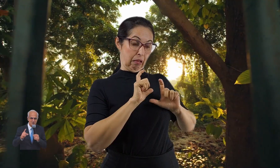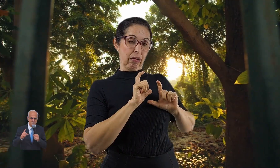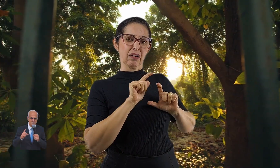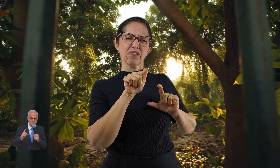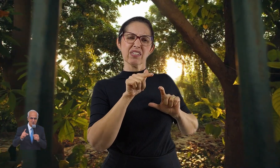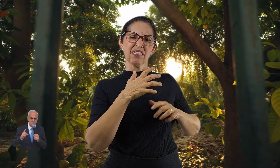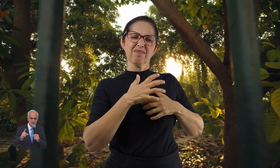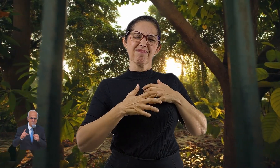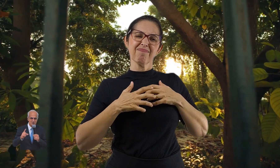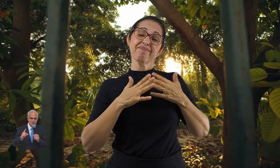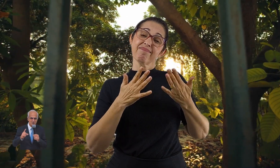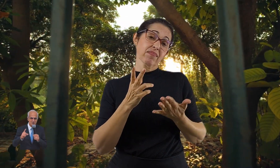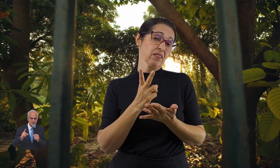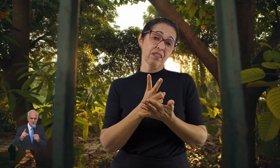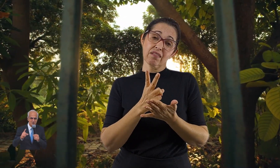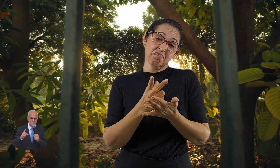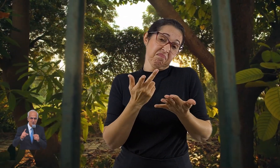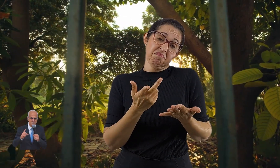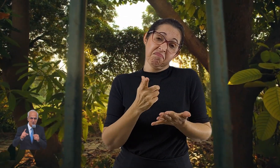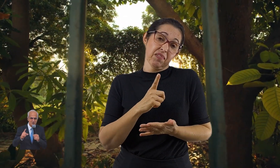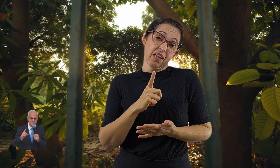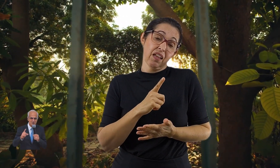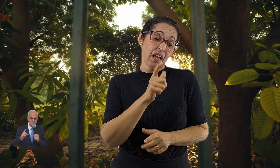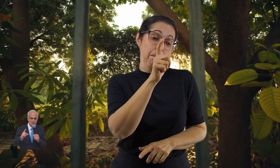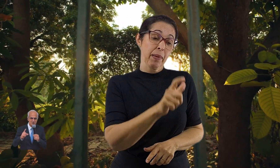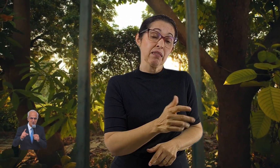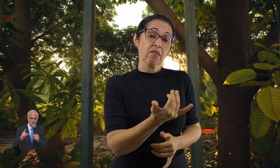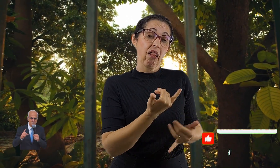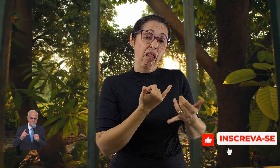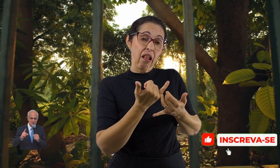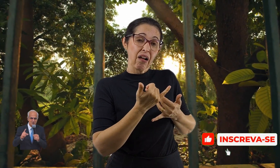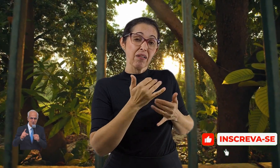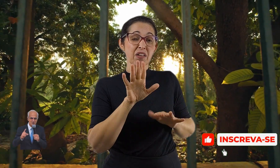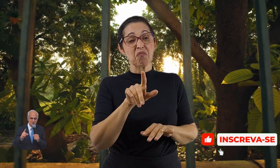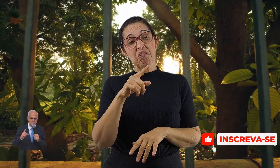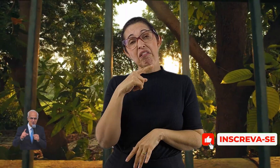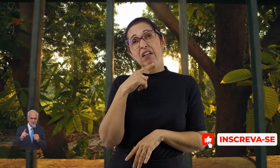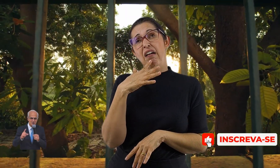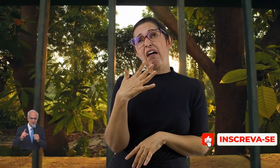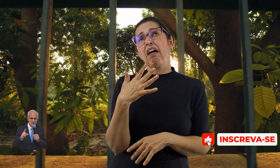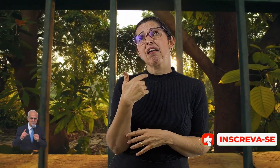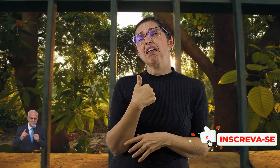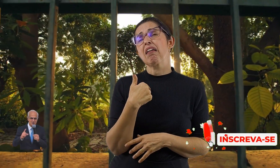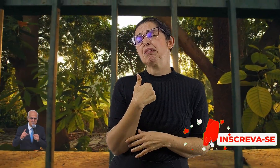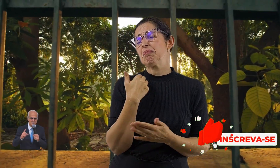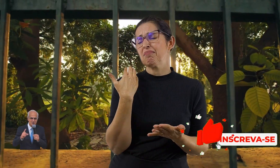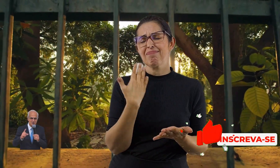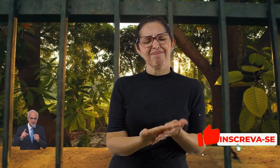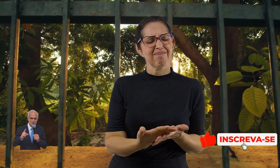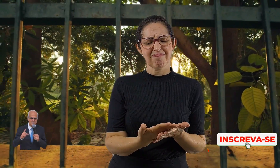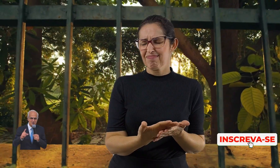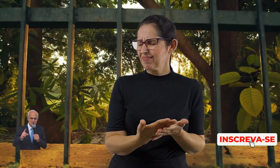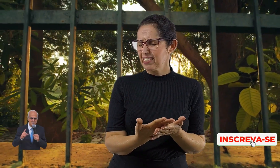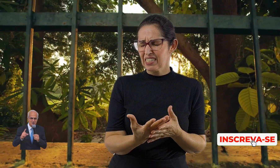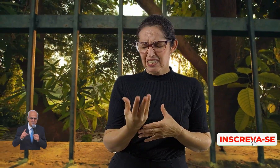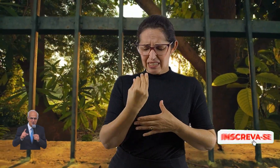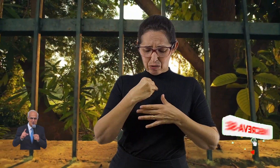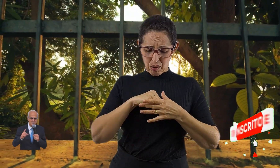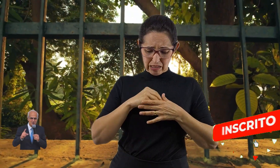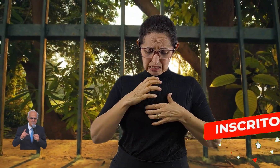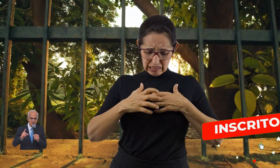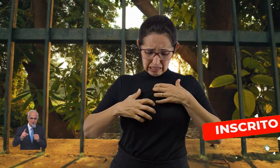isso vai existir sempre. A pessoa chega e faz daquilo ali a sua derrota. Uma coisa que ele guarda no